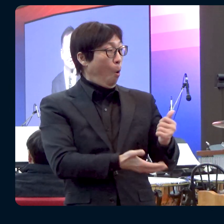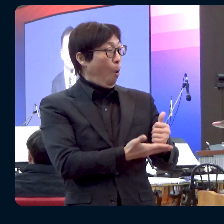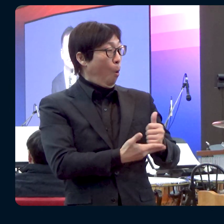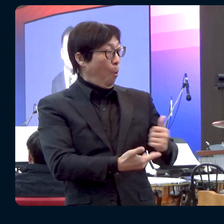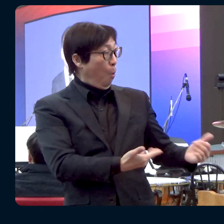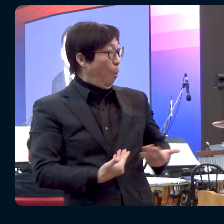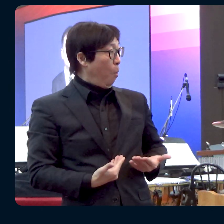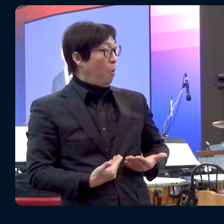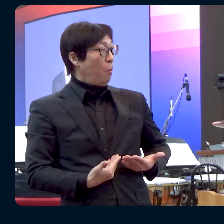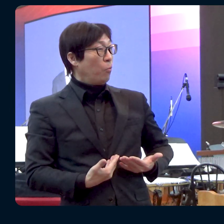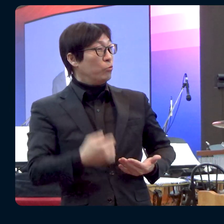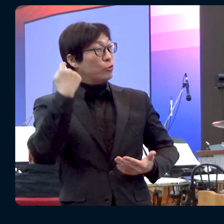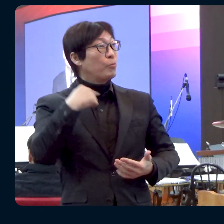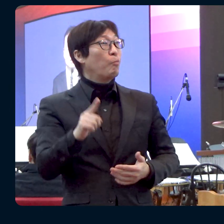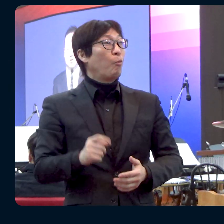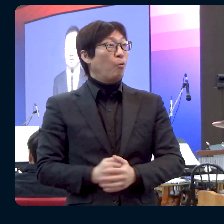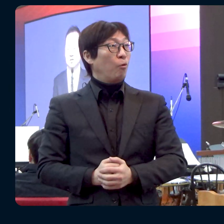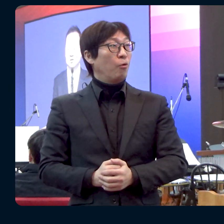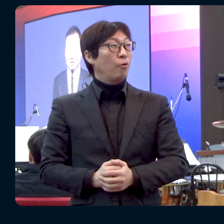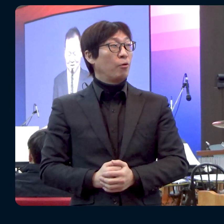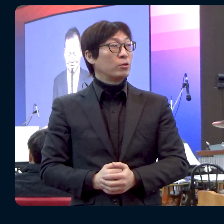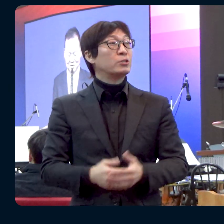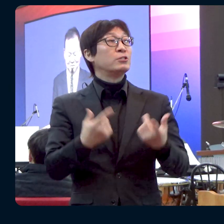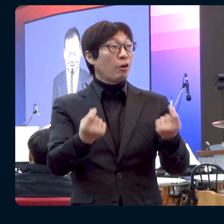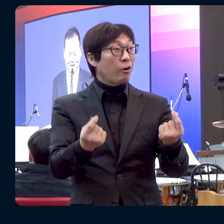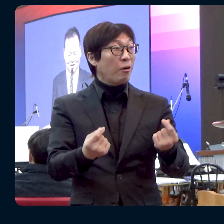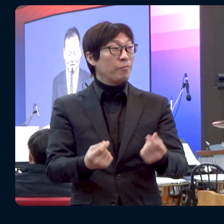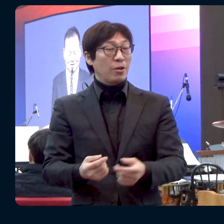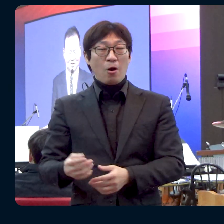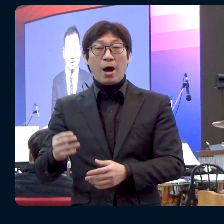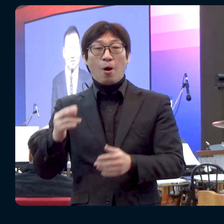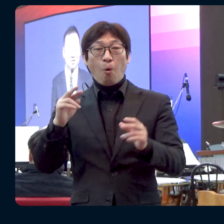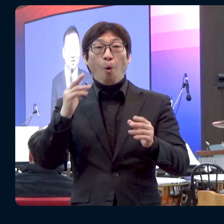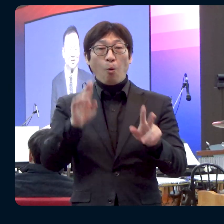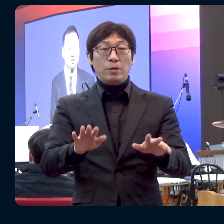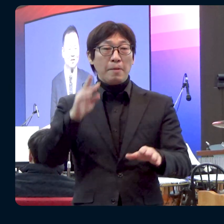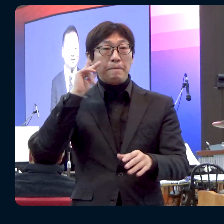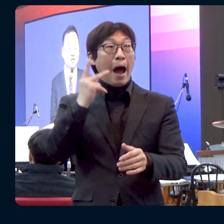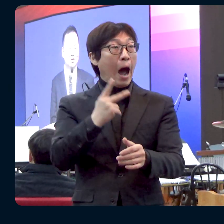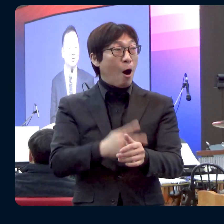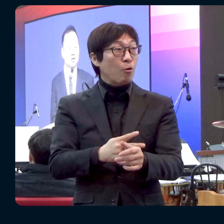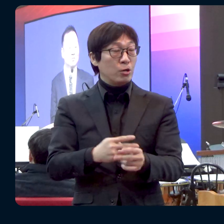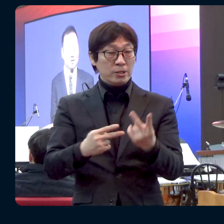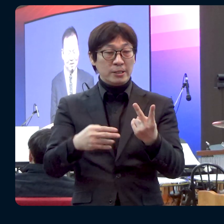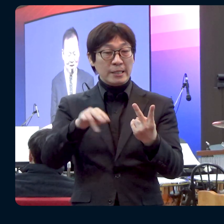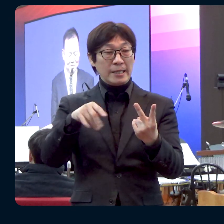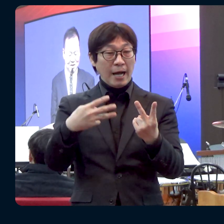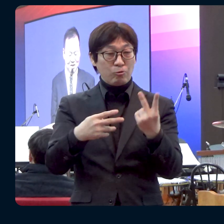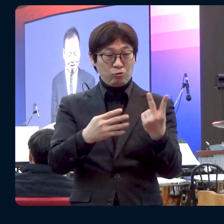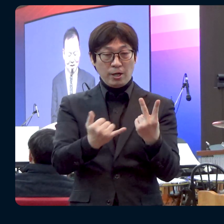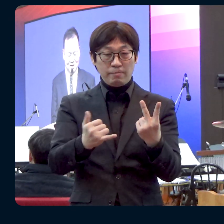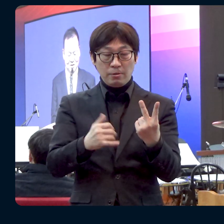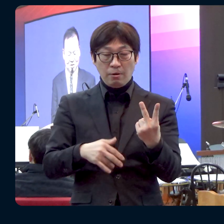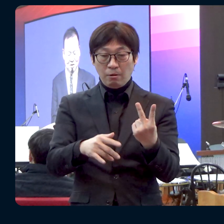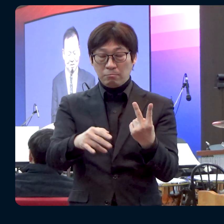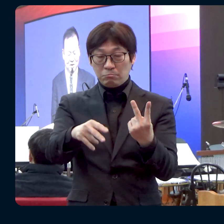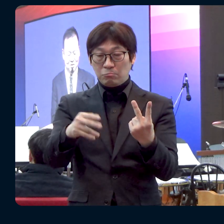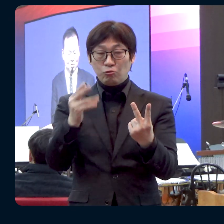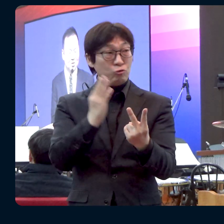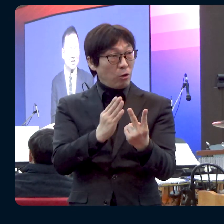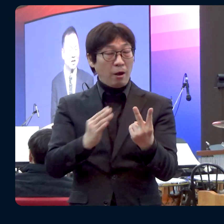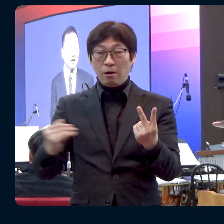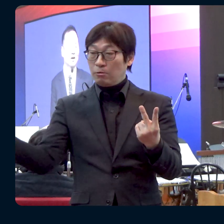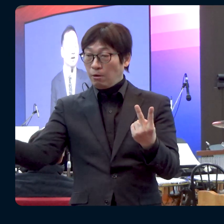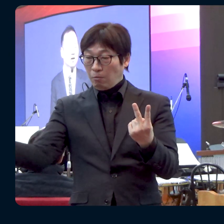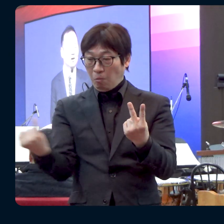어떻겠습니까? 그 여자가 바로 그런 사람이었습니다. 그 지역에서는 저 사람 말은 다 맞아, 저 사람